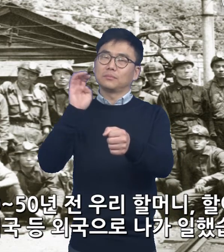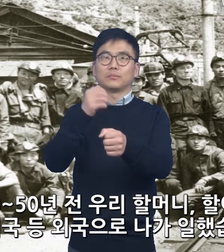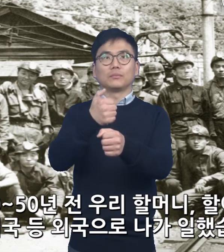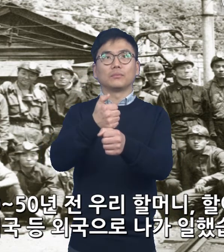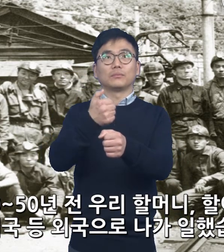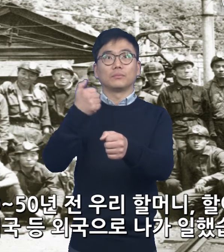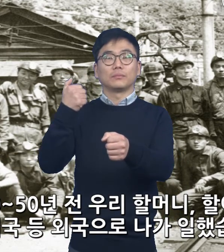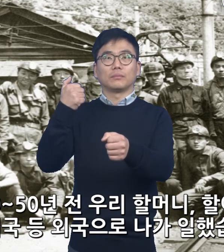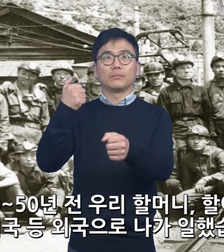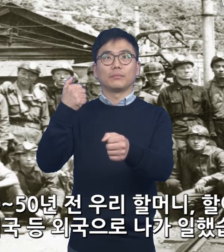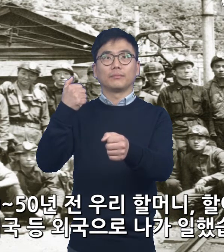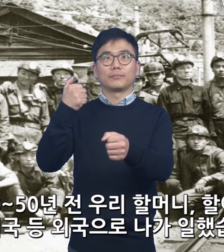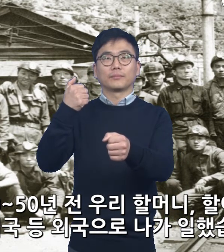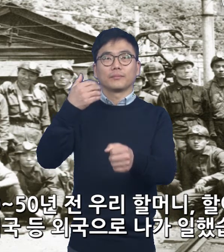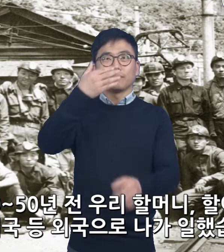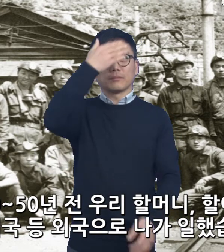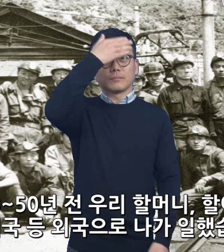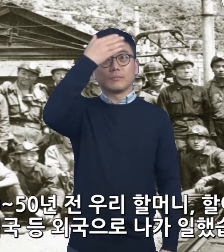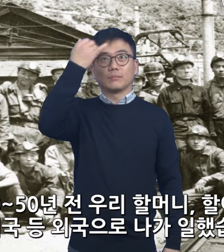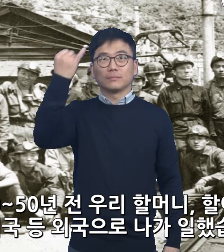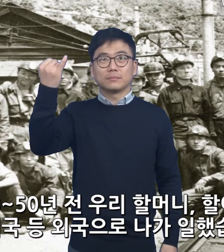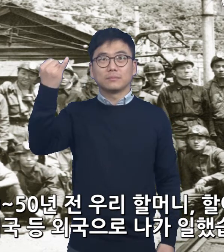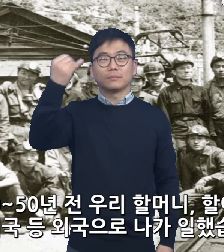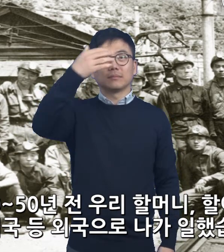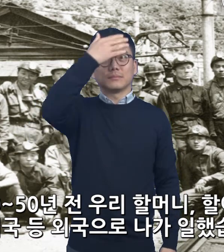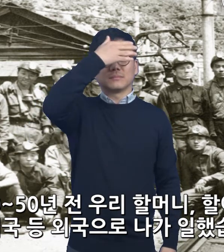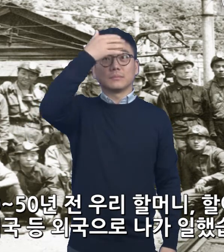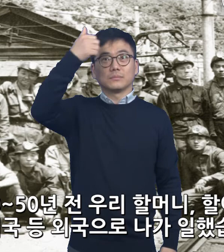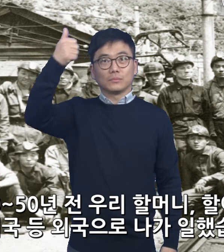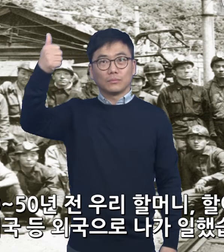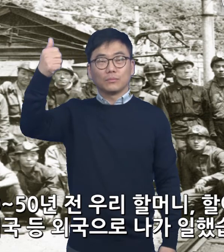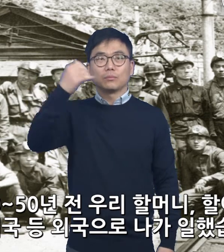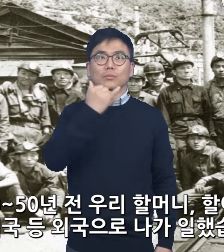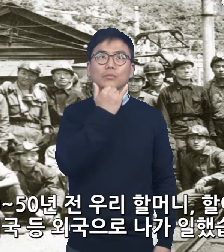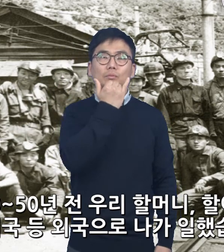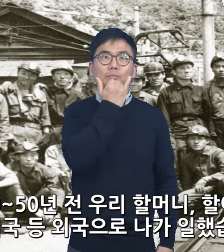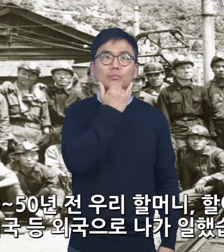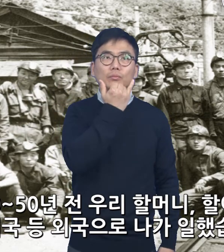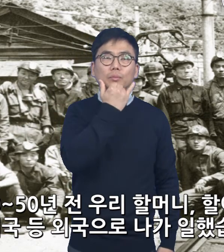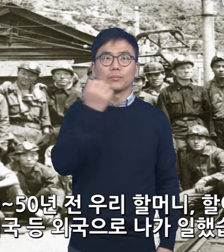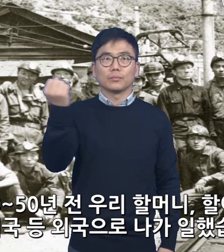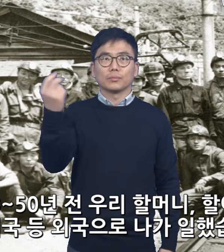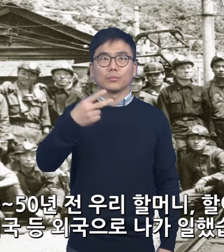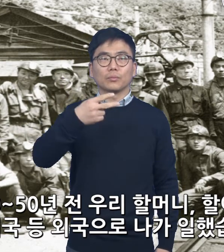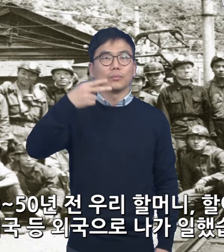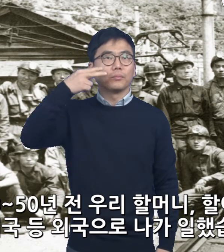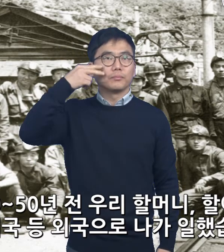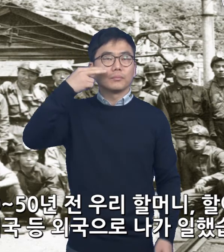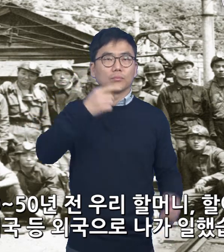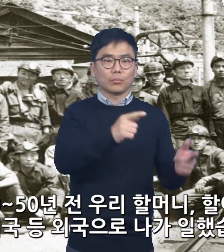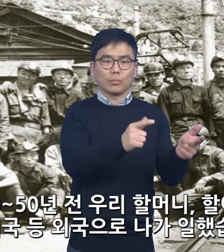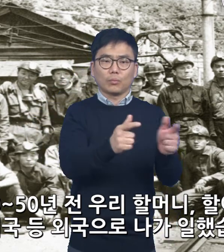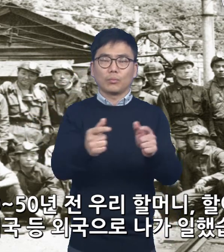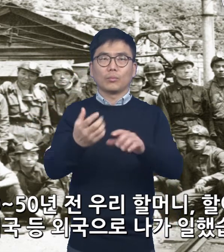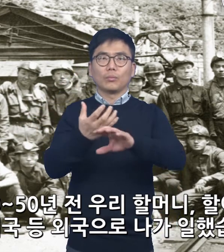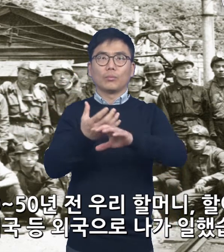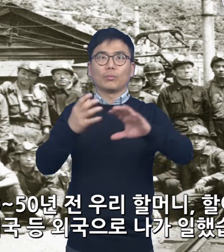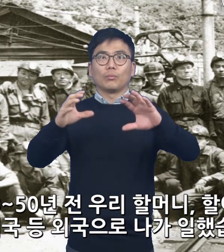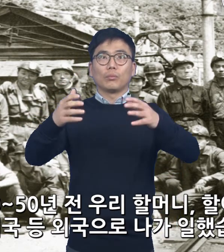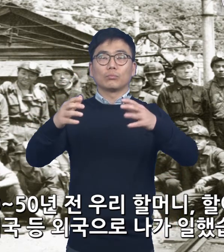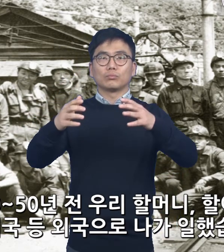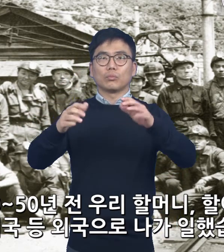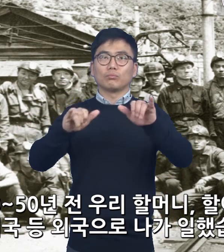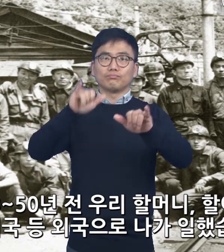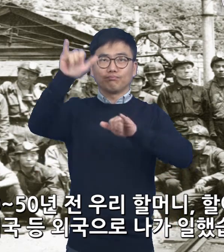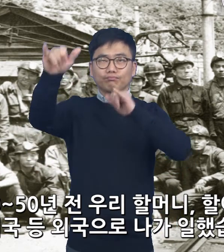불과 40년에서 50년 전 우리 할머니, 할아버지도 독일, 미국 등